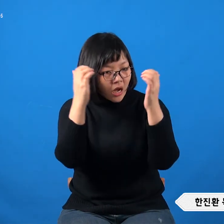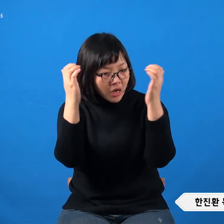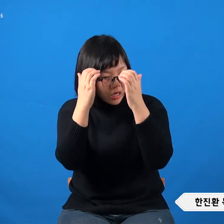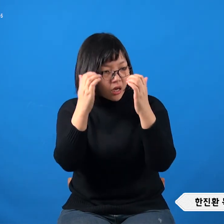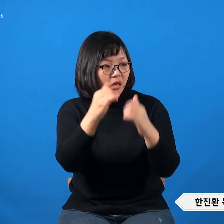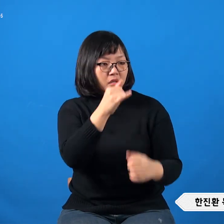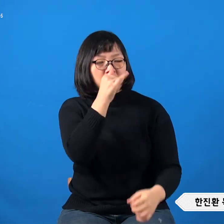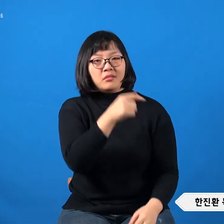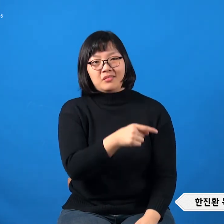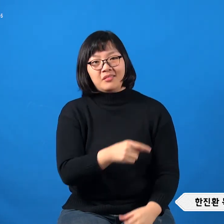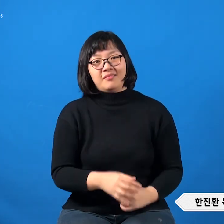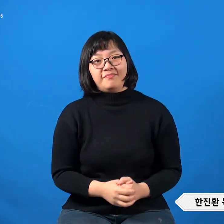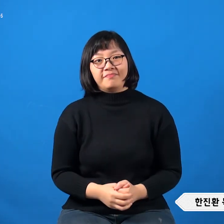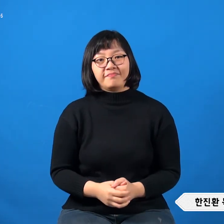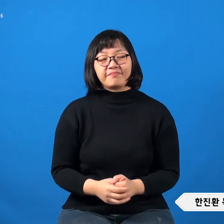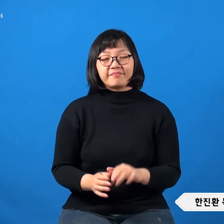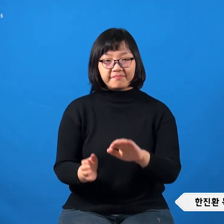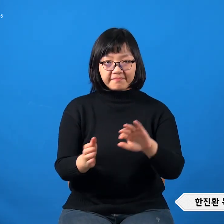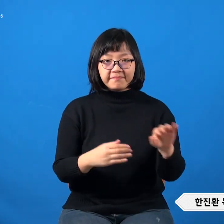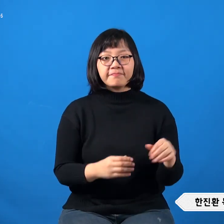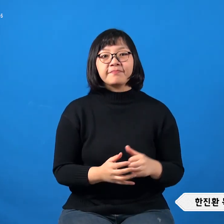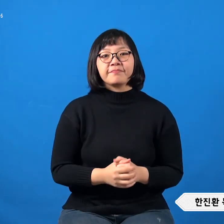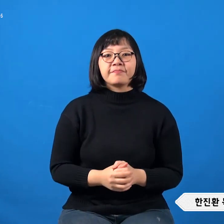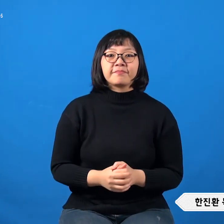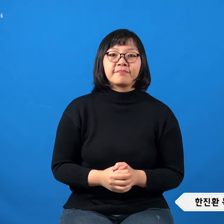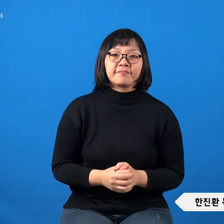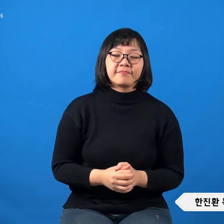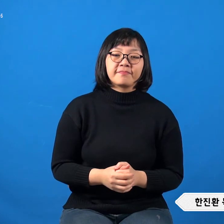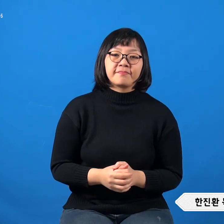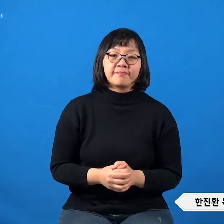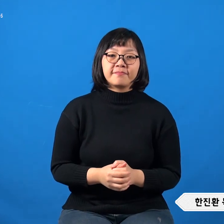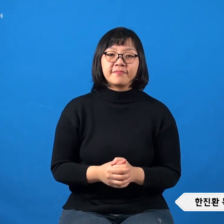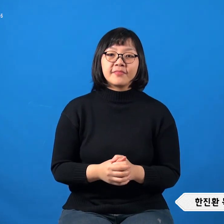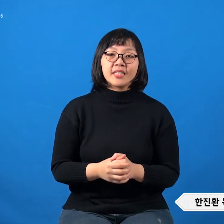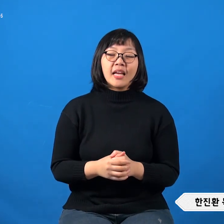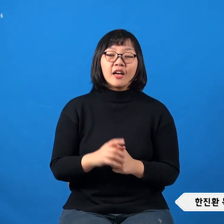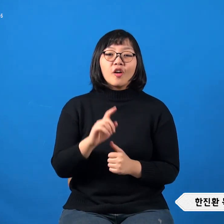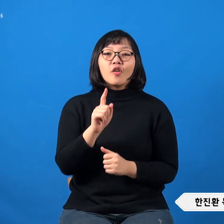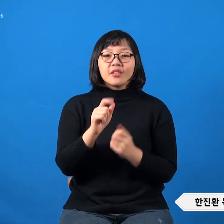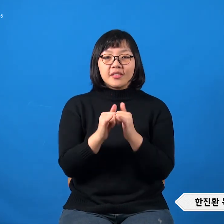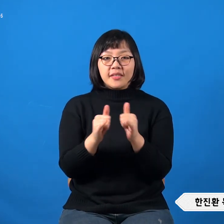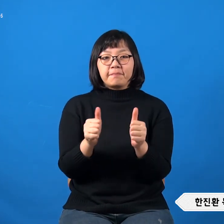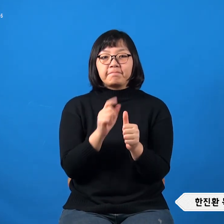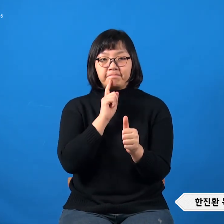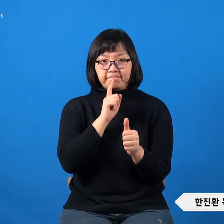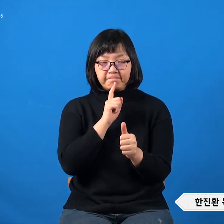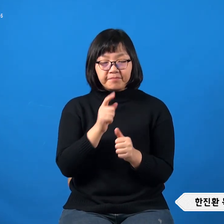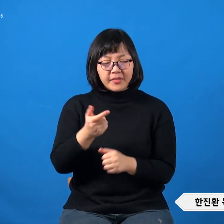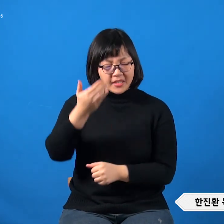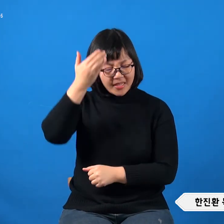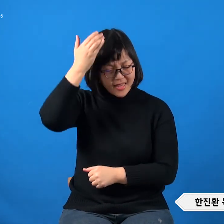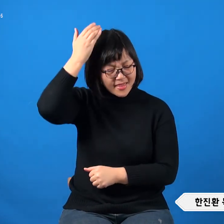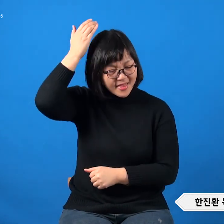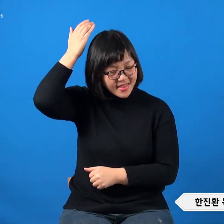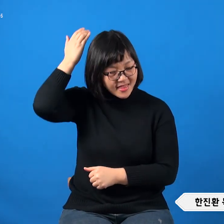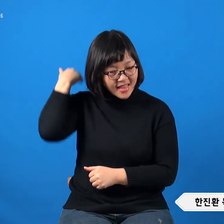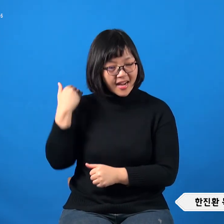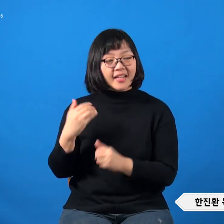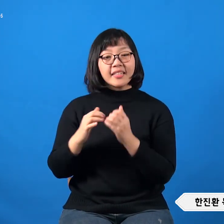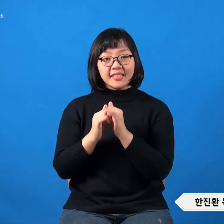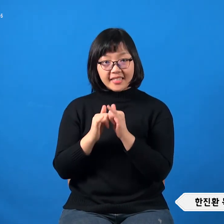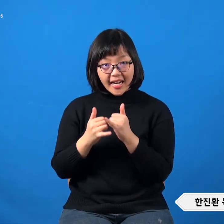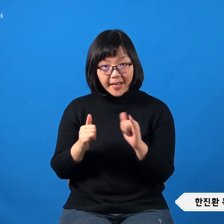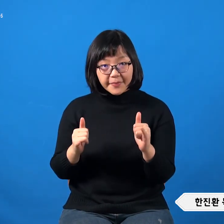돌 김용옥 씨가 이런 글을 썼습니다. 고대 크메르인들은 인간의